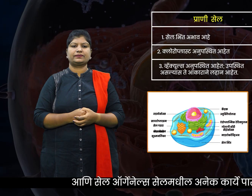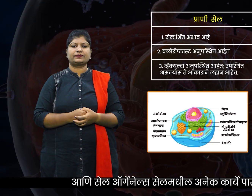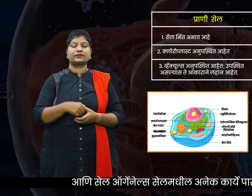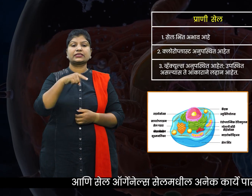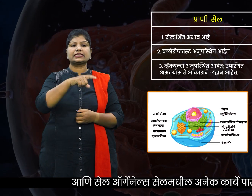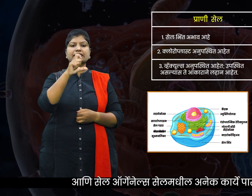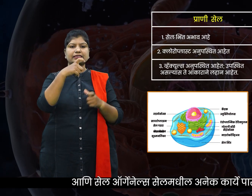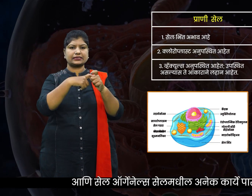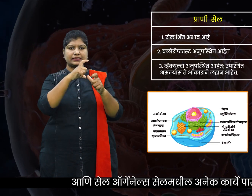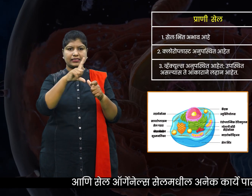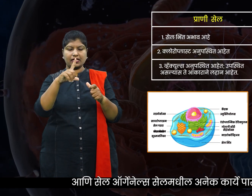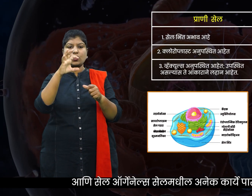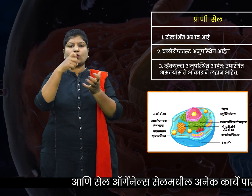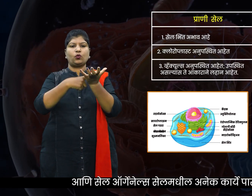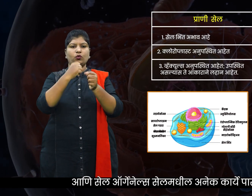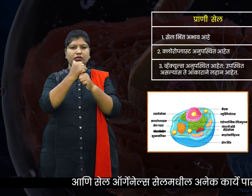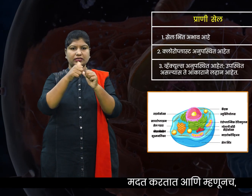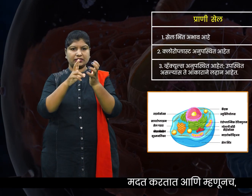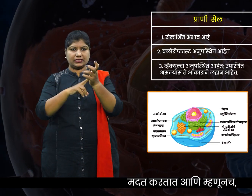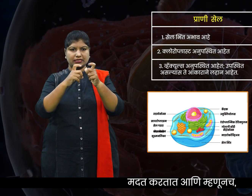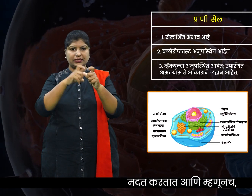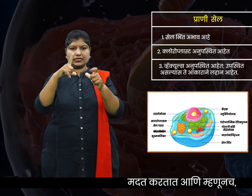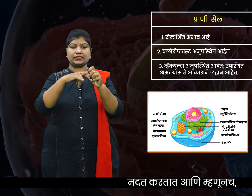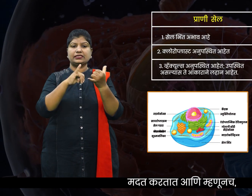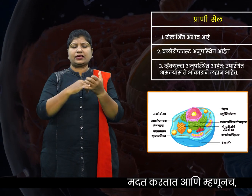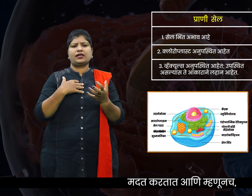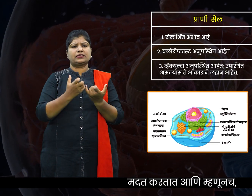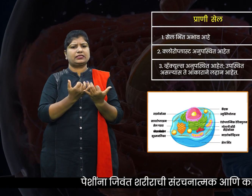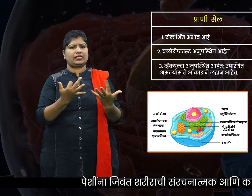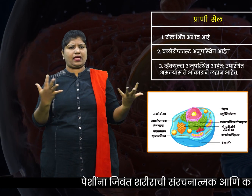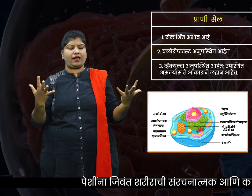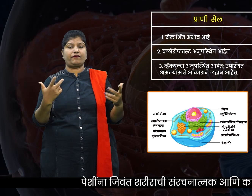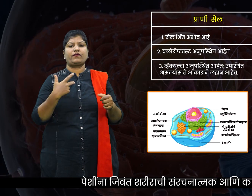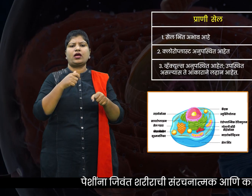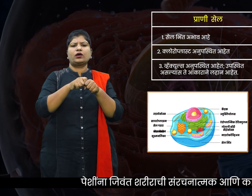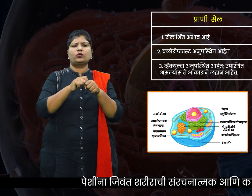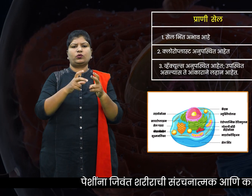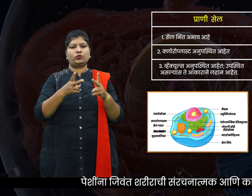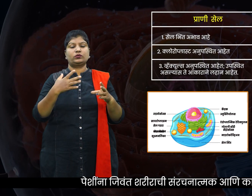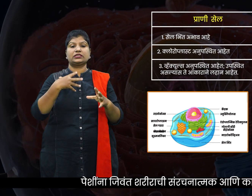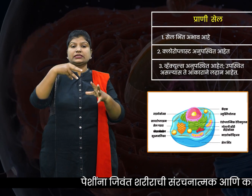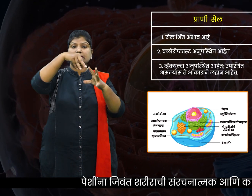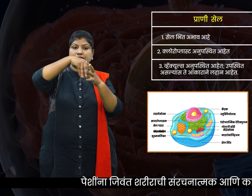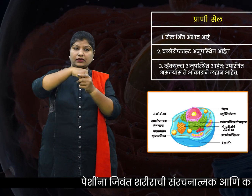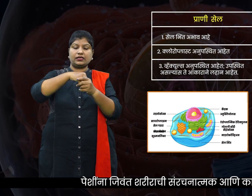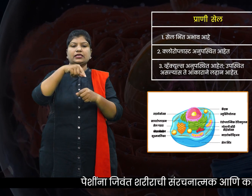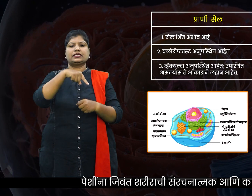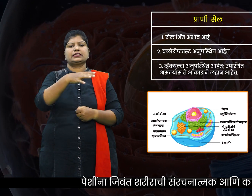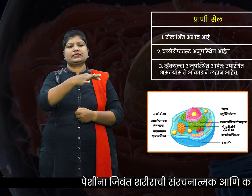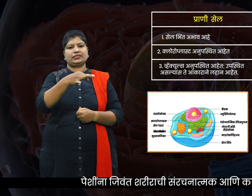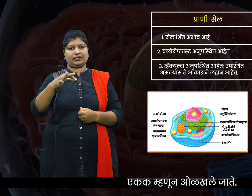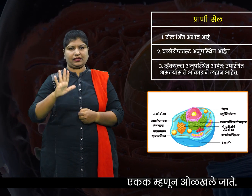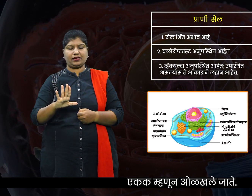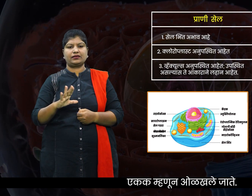आणि सेल ऑर्गेनेल्स सेलमधील अनेक कार्ये पार पाडण्यास मदत करतात आणि म्हणूनच पेशींना जिवंत शरीराची संरचनात्मक